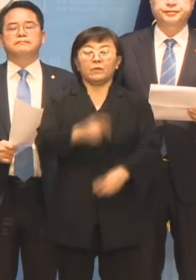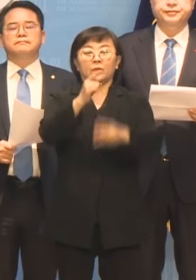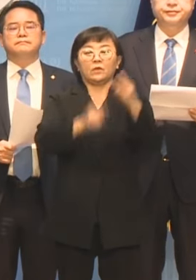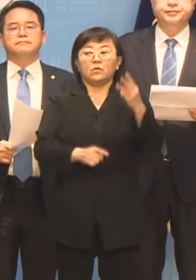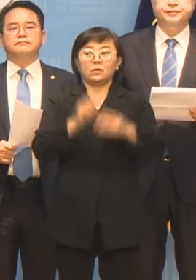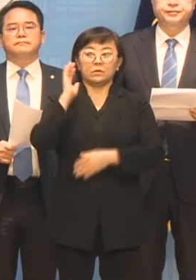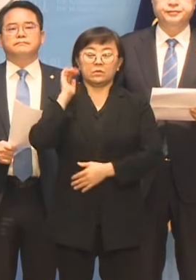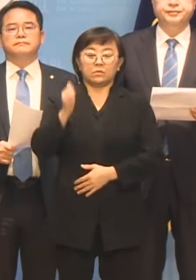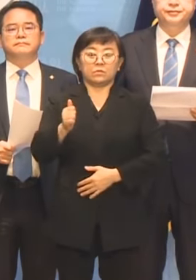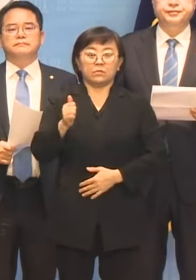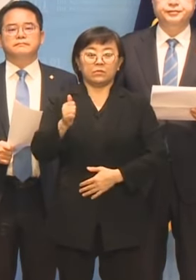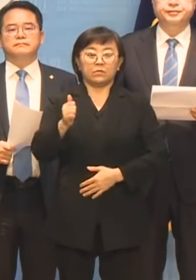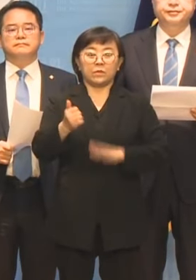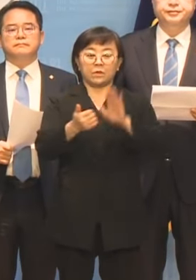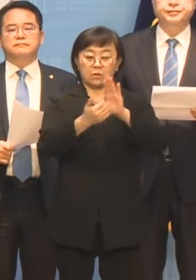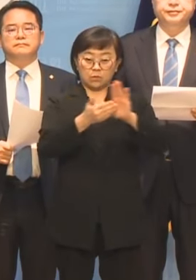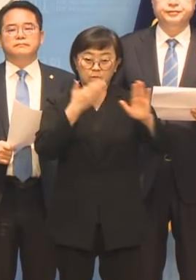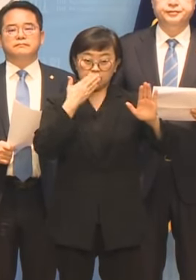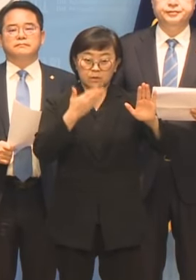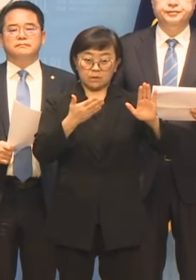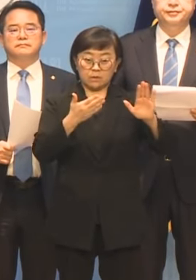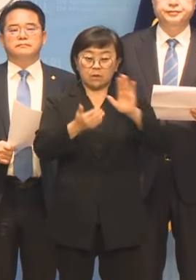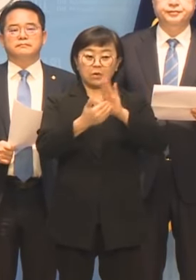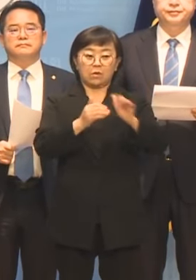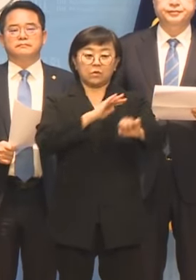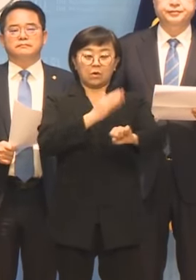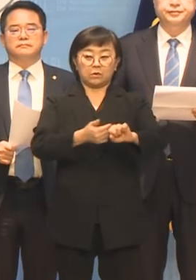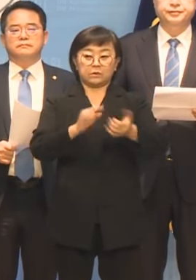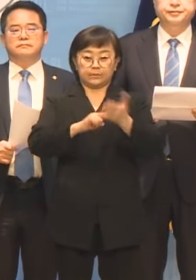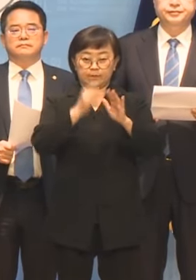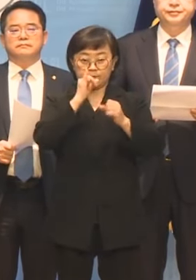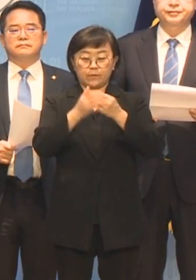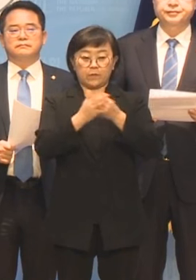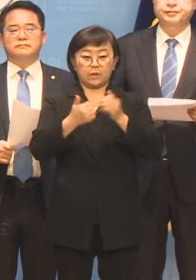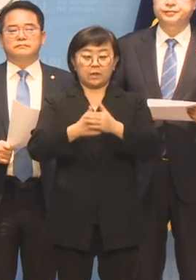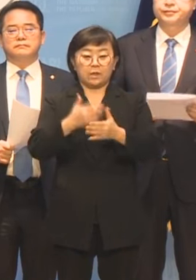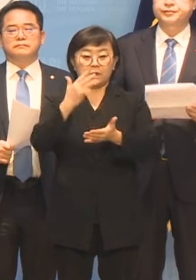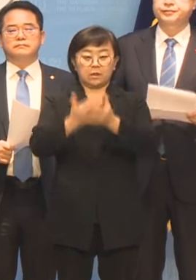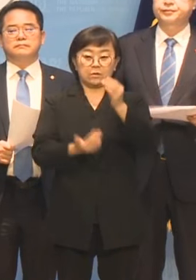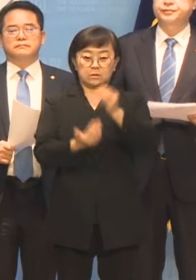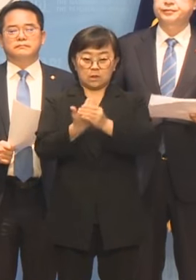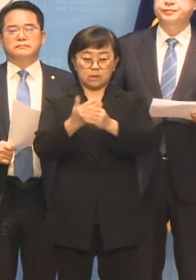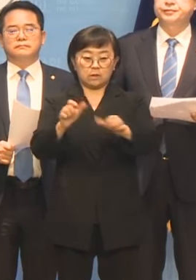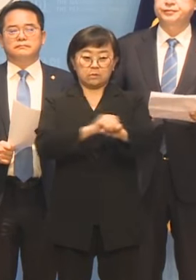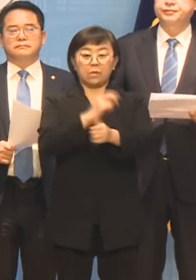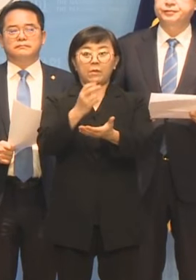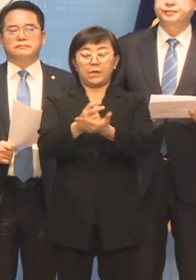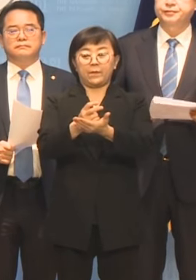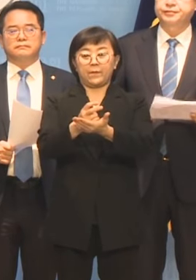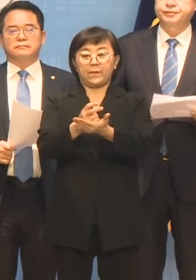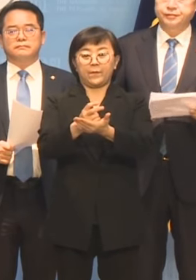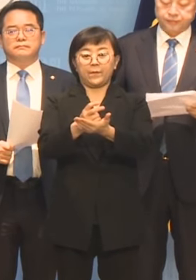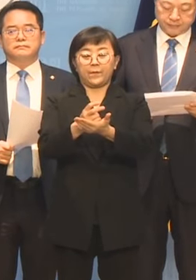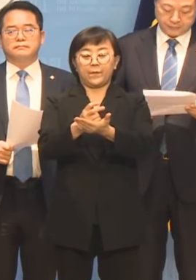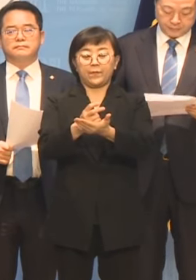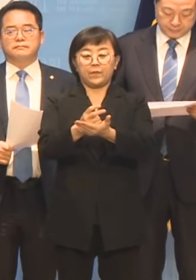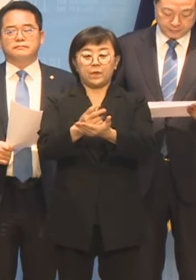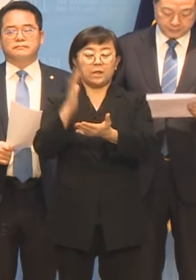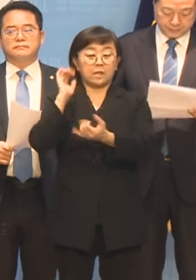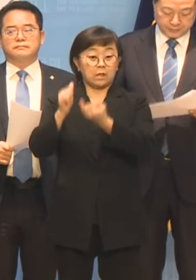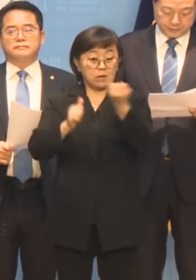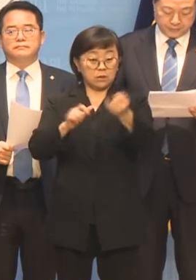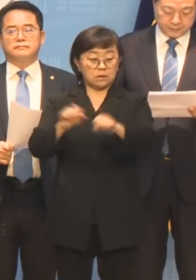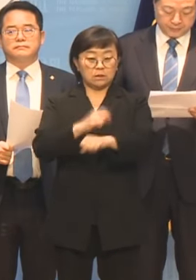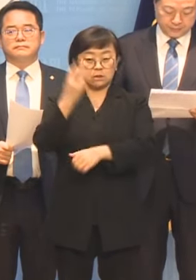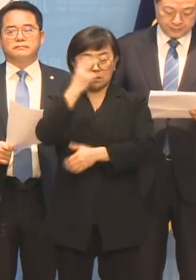윤석열 대통령이 거부하거나 거부권을 시사한 이태원 참사 특별법, 김건희